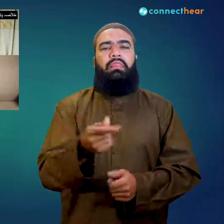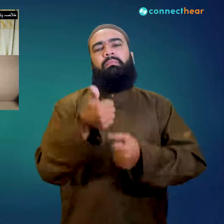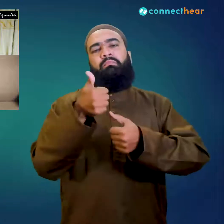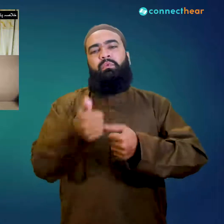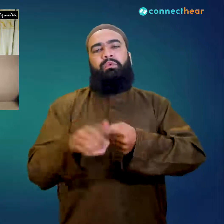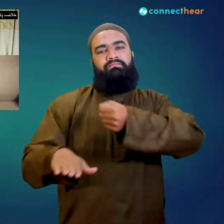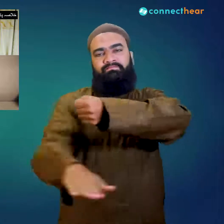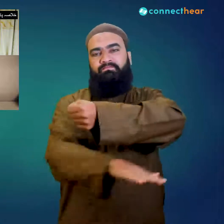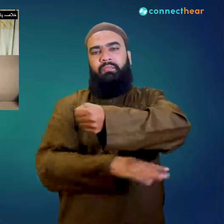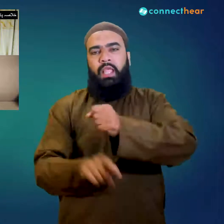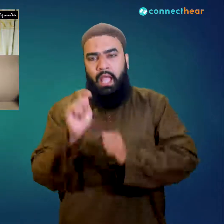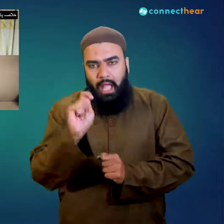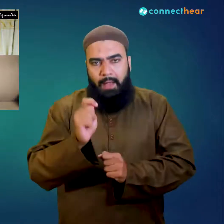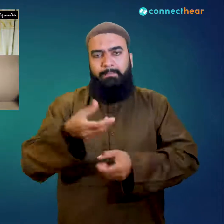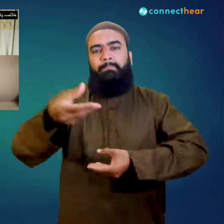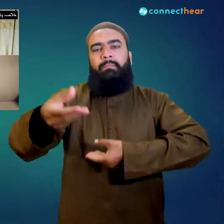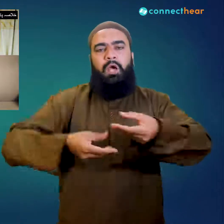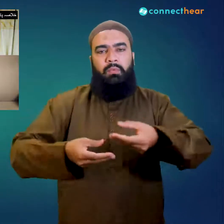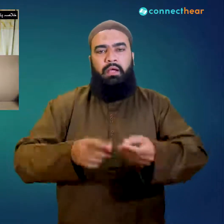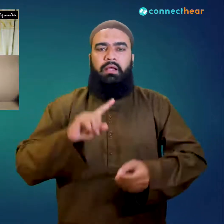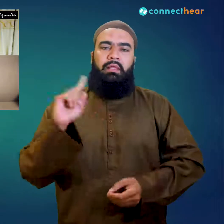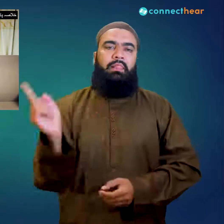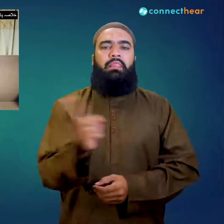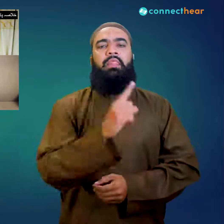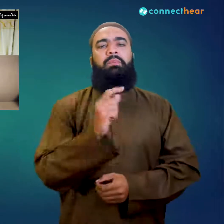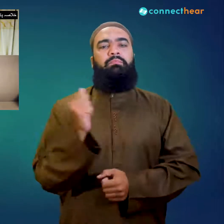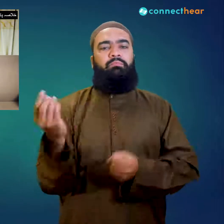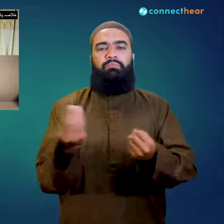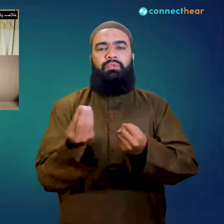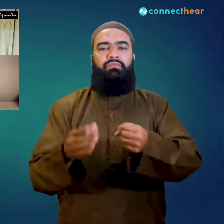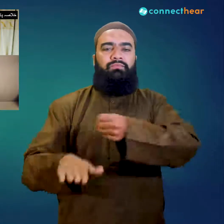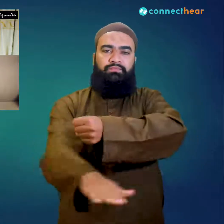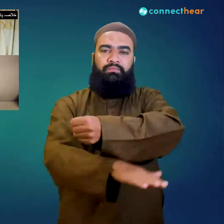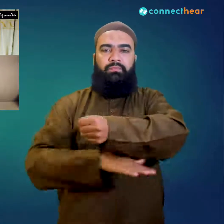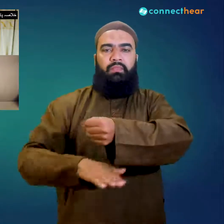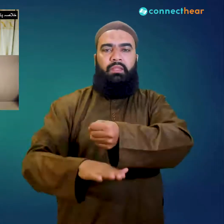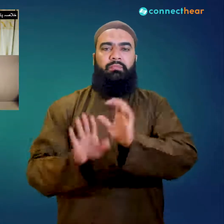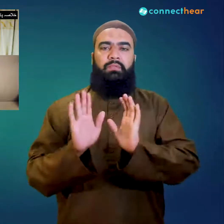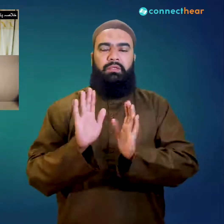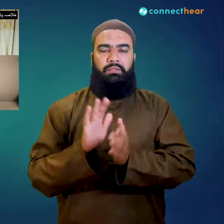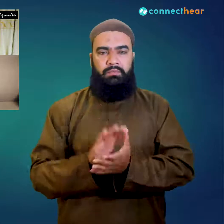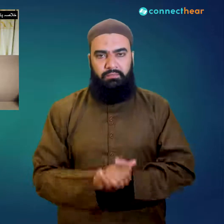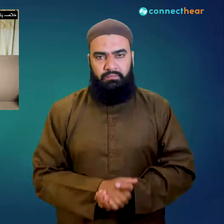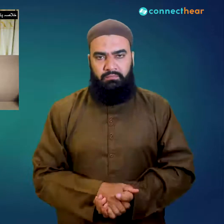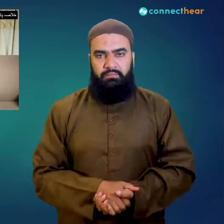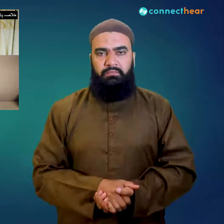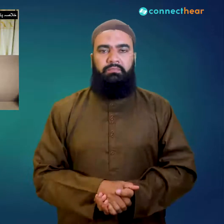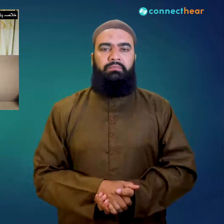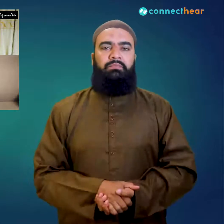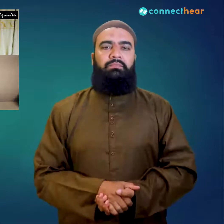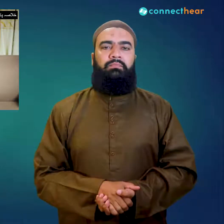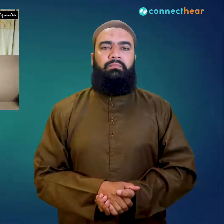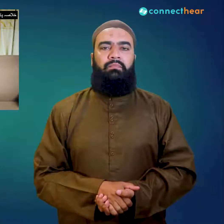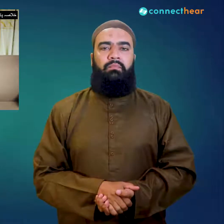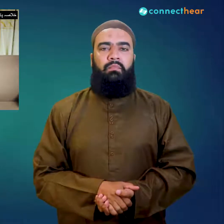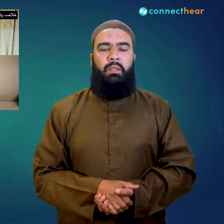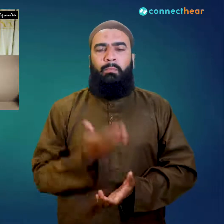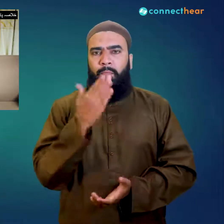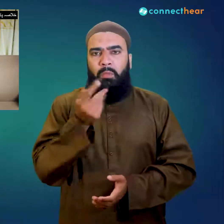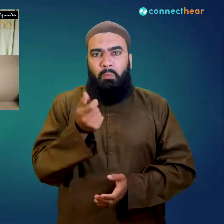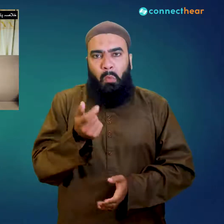معاشرت ہو، اقتصادیات ہوں، معاشیات ہوں، سب میں اعتدال کا پہلو نمایاں نظر آتا